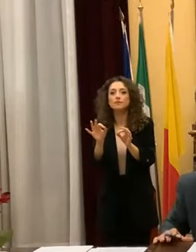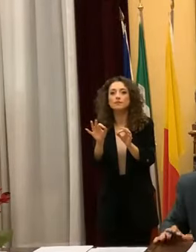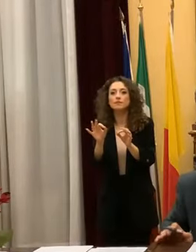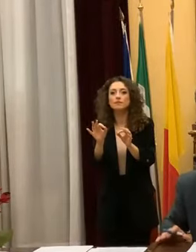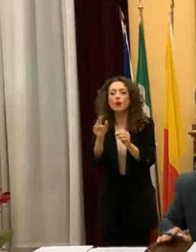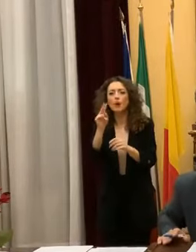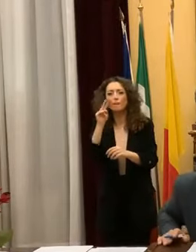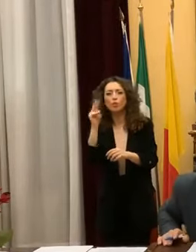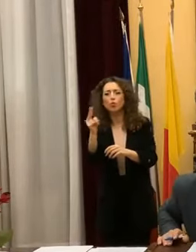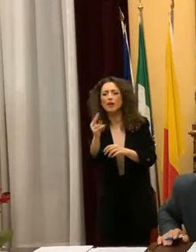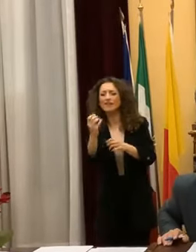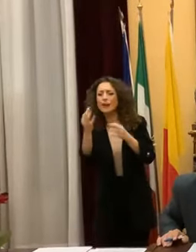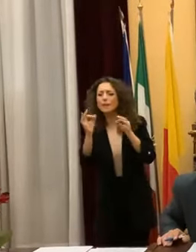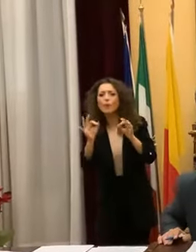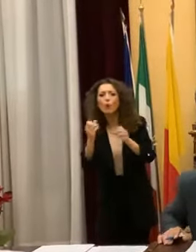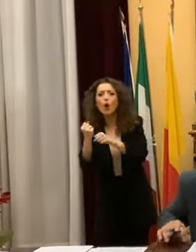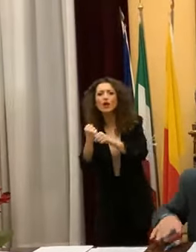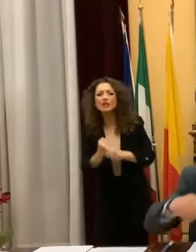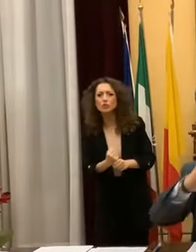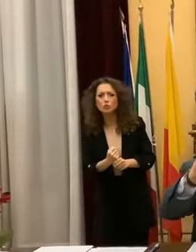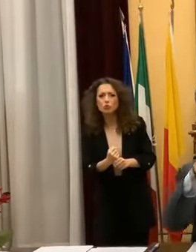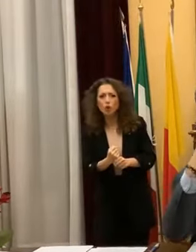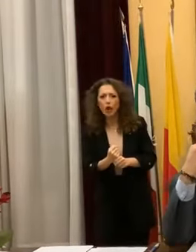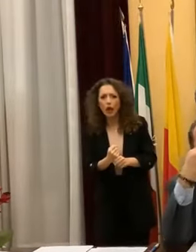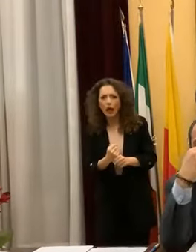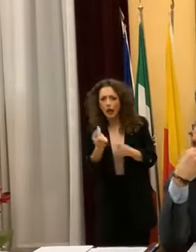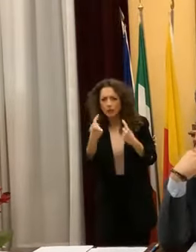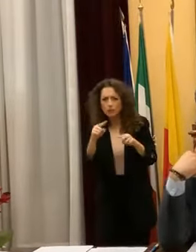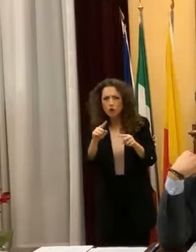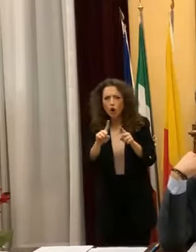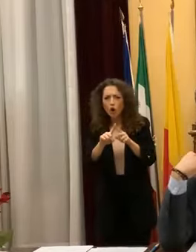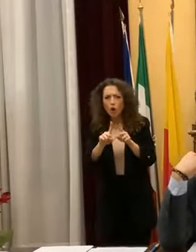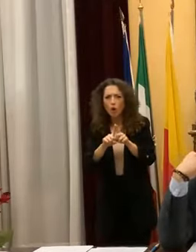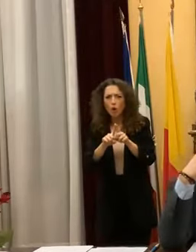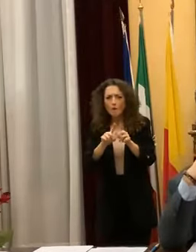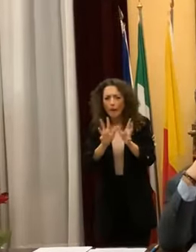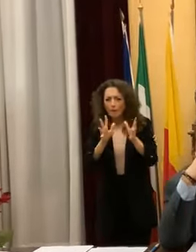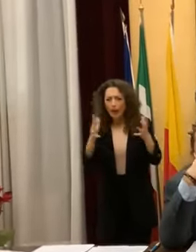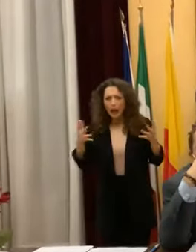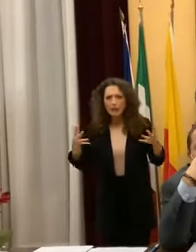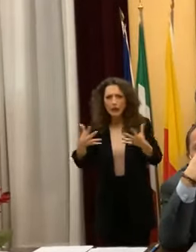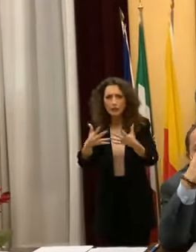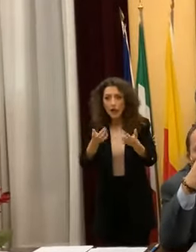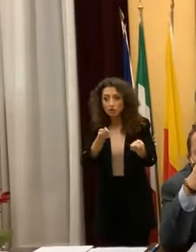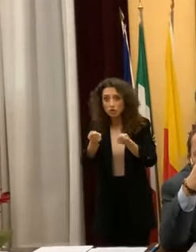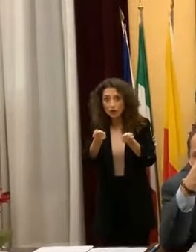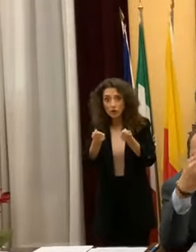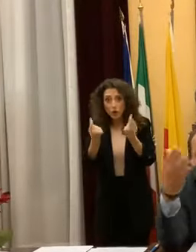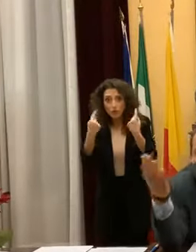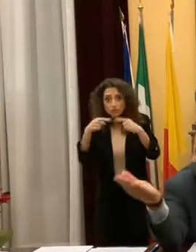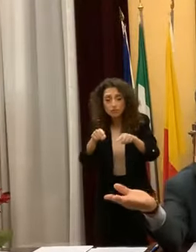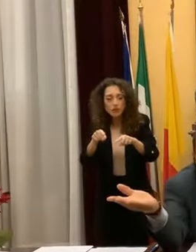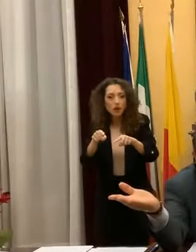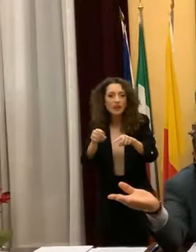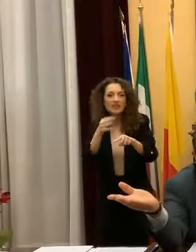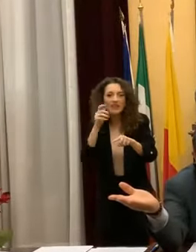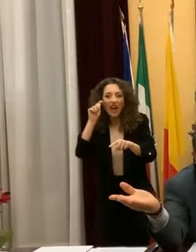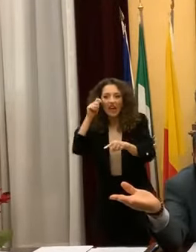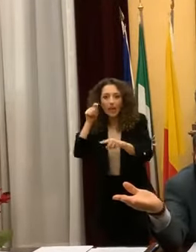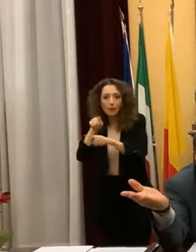istituzionale criminale della pandemia, io cosa dovevo fare? Non sono riuscito con le forme